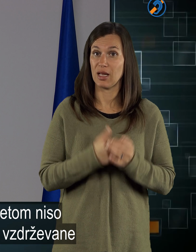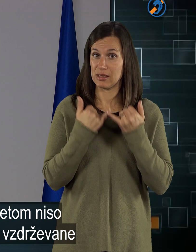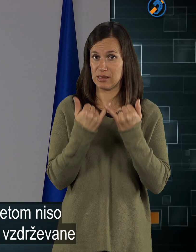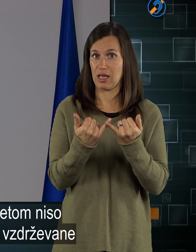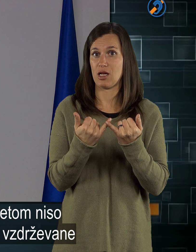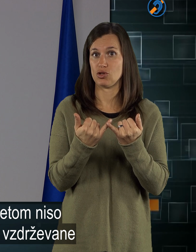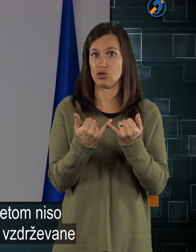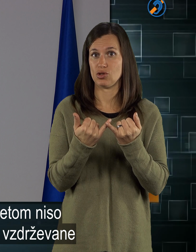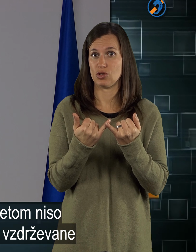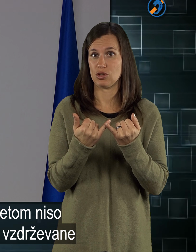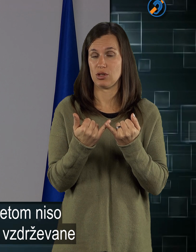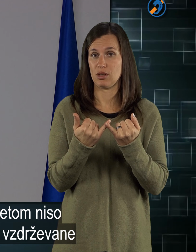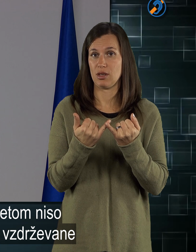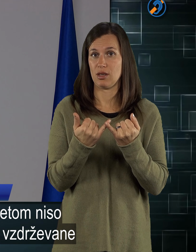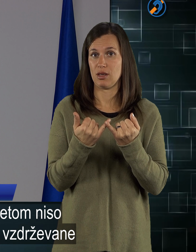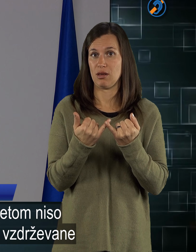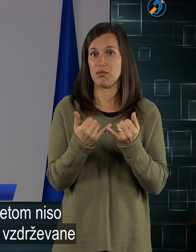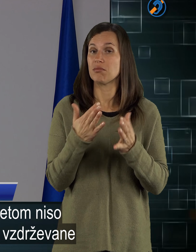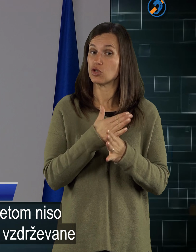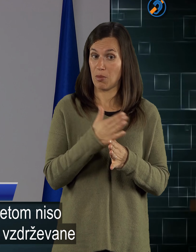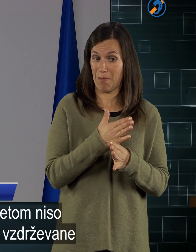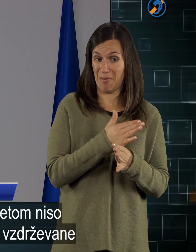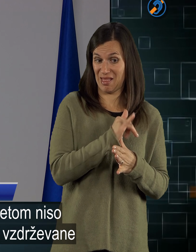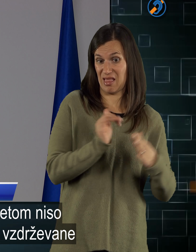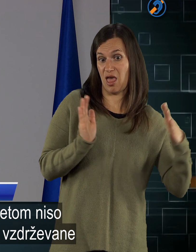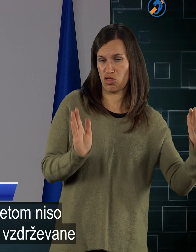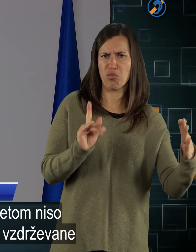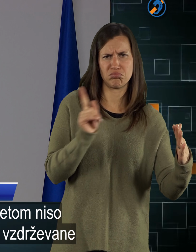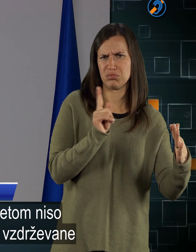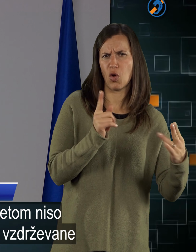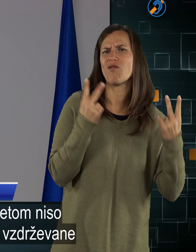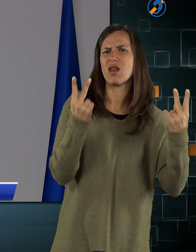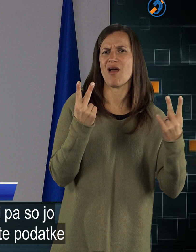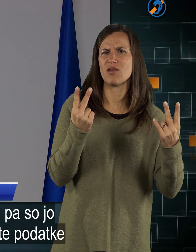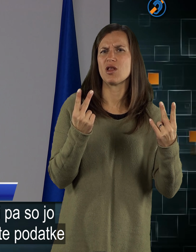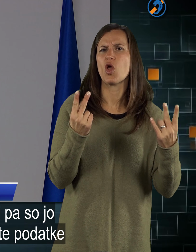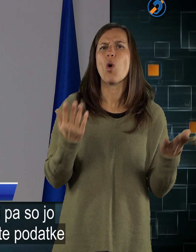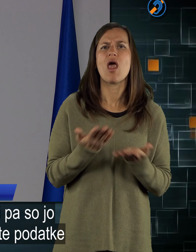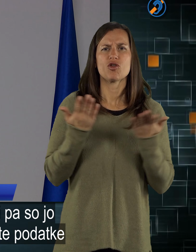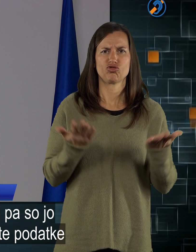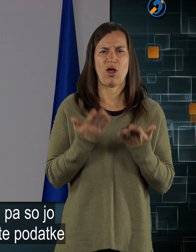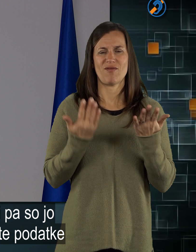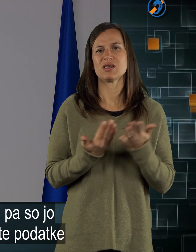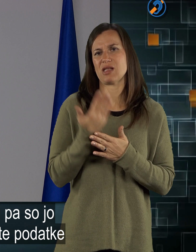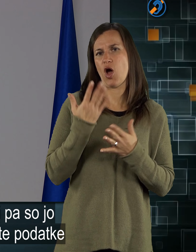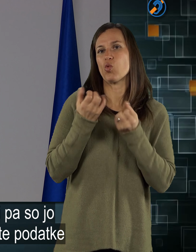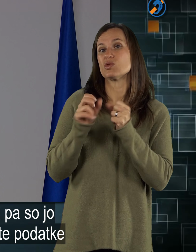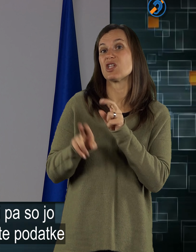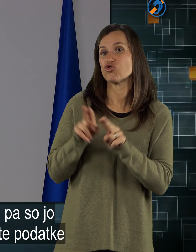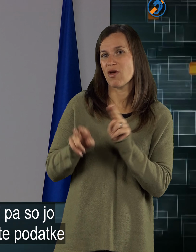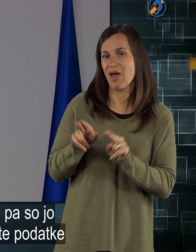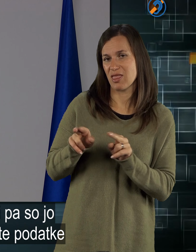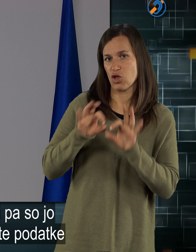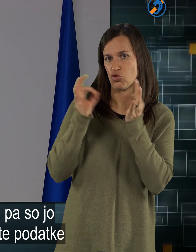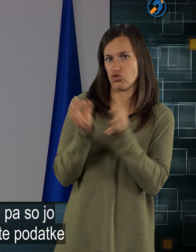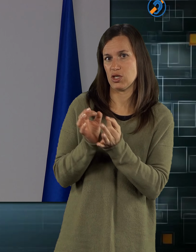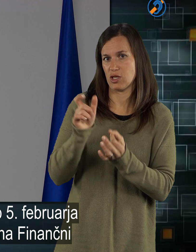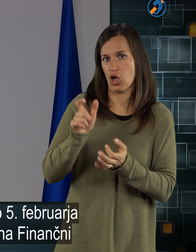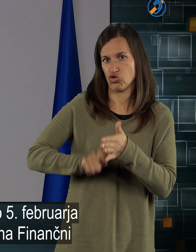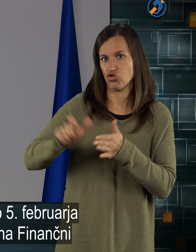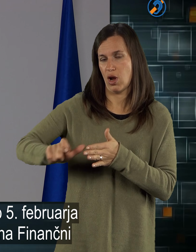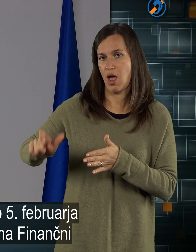Torej starši, ki med letom niso uveljavljali olajšave za vzdrževane družinske člane ali pa so jo uveljavljali, pa želijo te